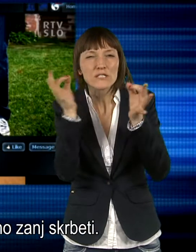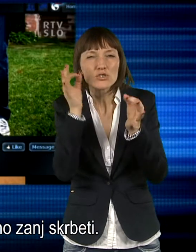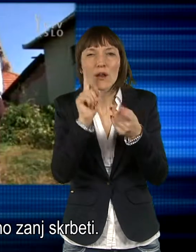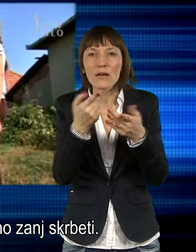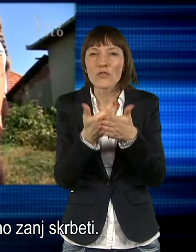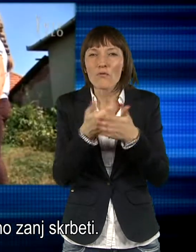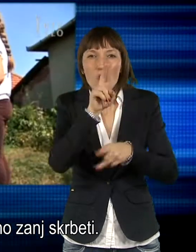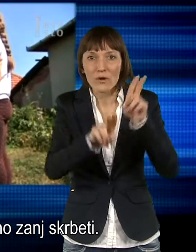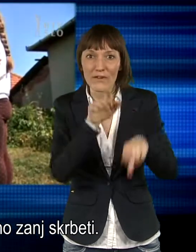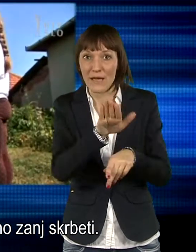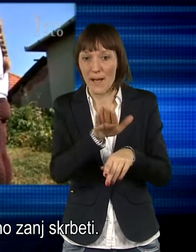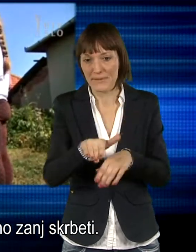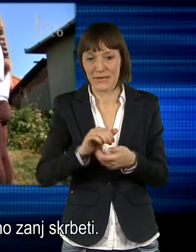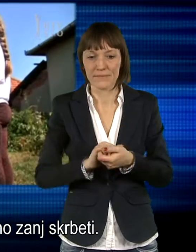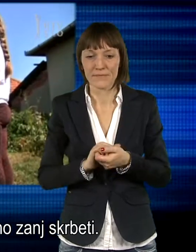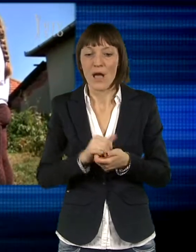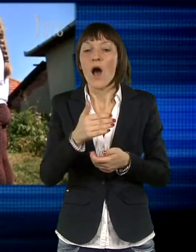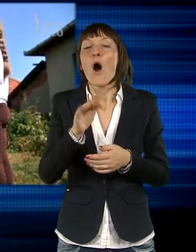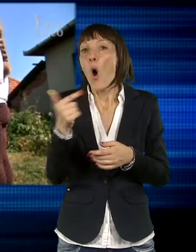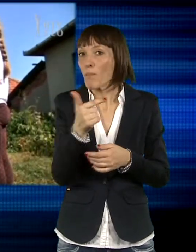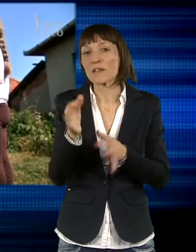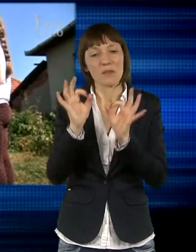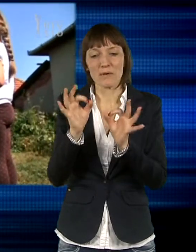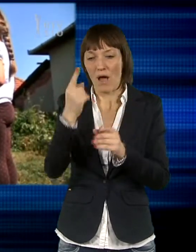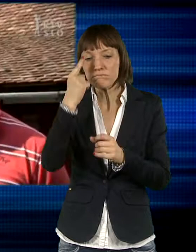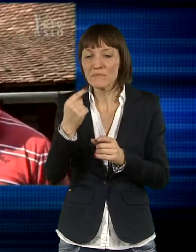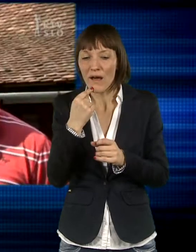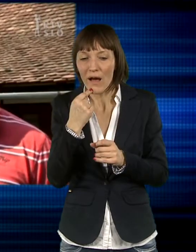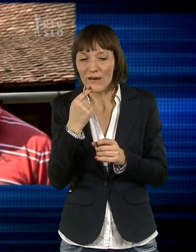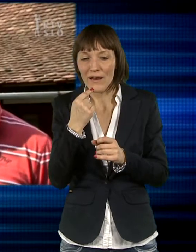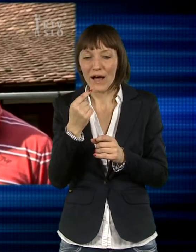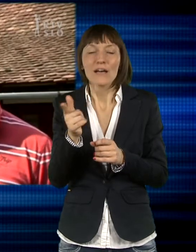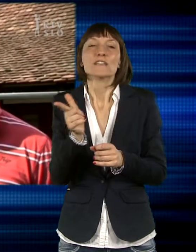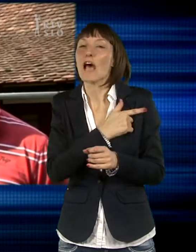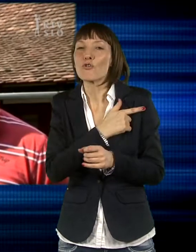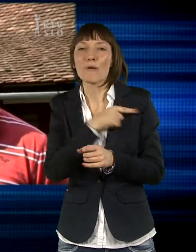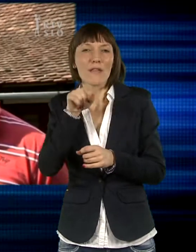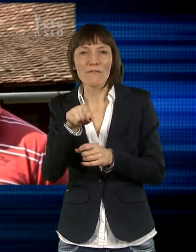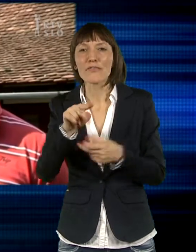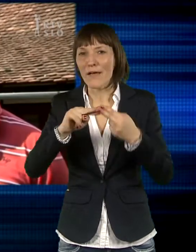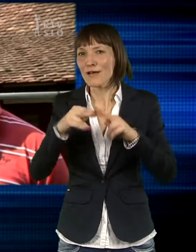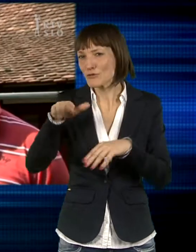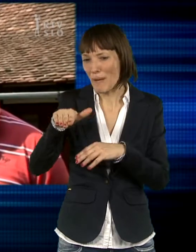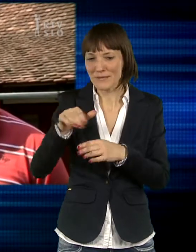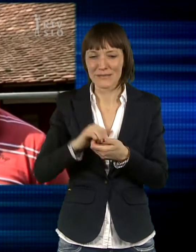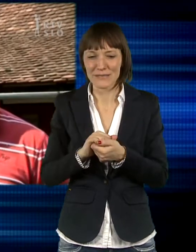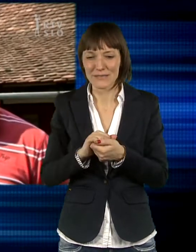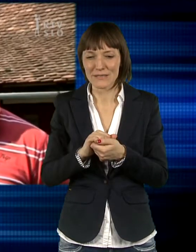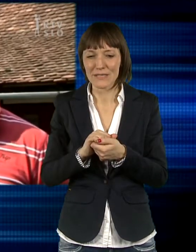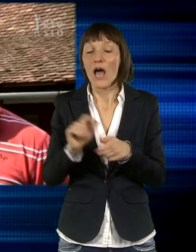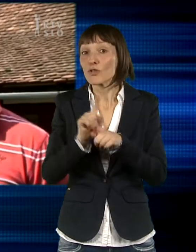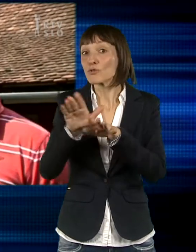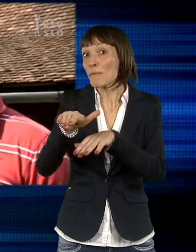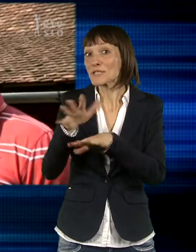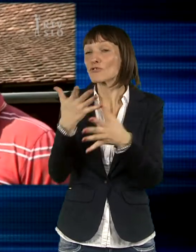več o tem, kako je potrebno zanj skrbeti. Gyakorlatilag teljes hétköznapi módon az rögtön látszott, hogy szerelmesei a fajtának, rögtön